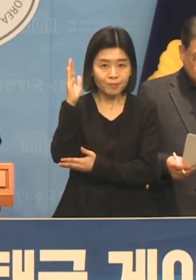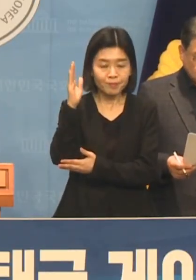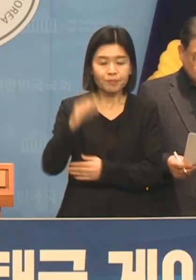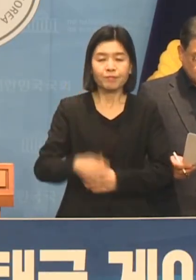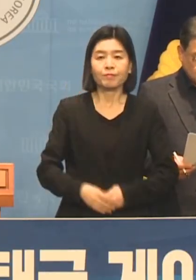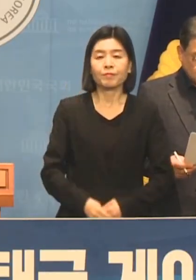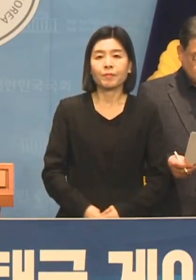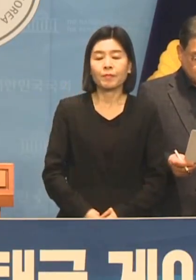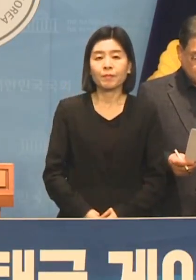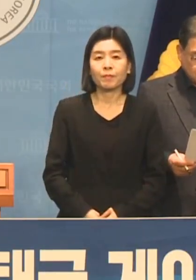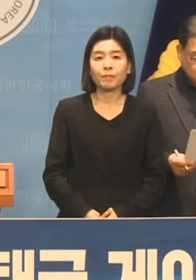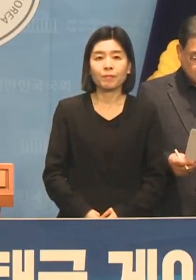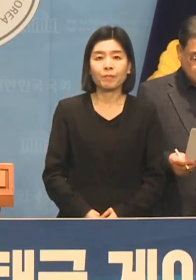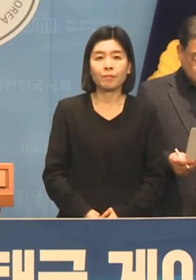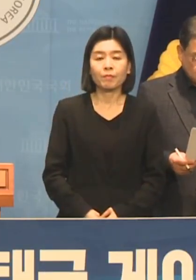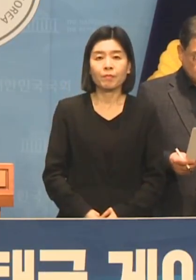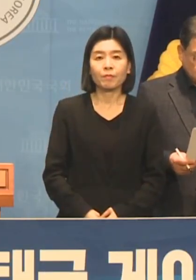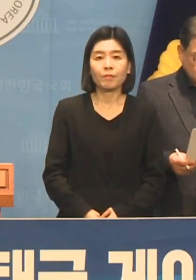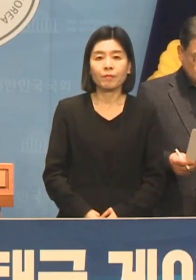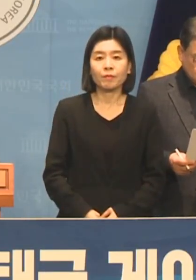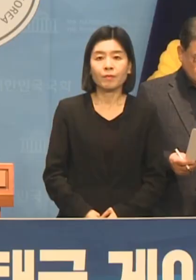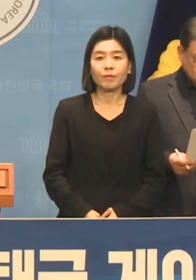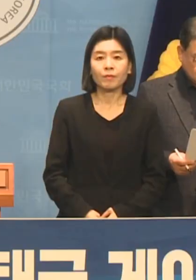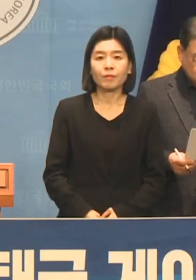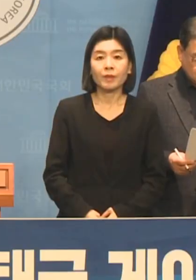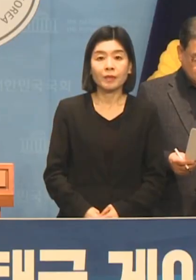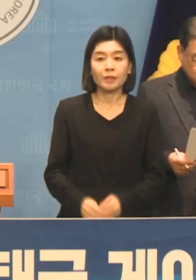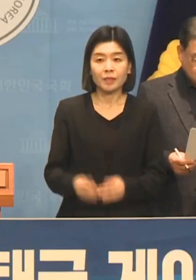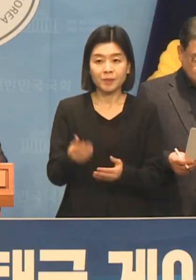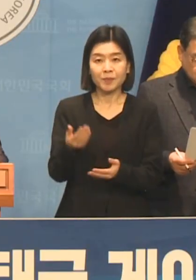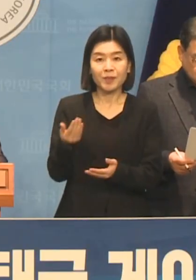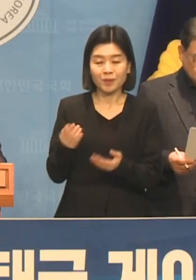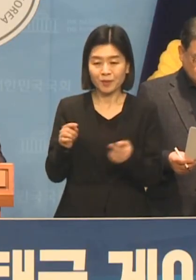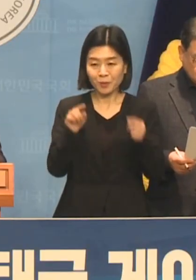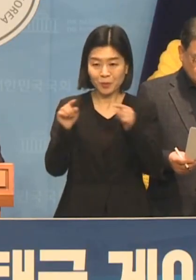네, 조금 전 들으신